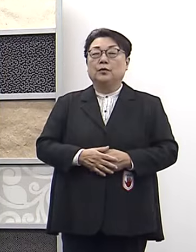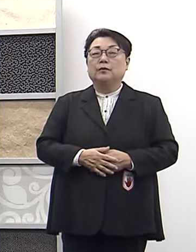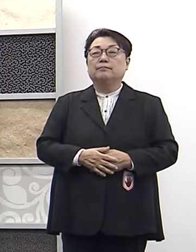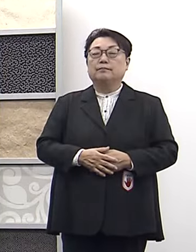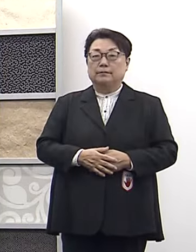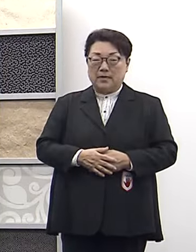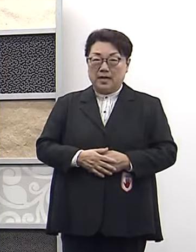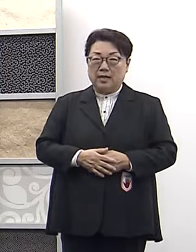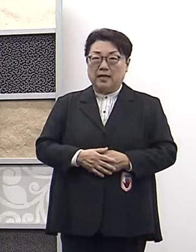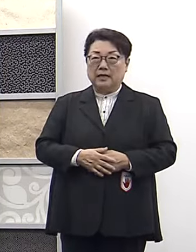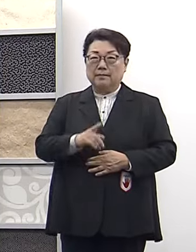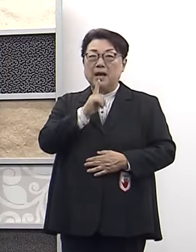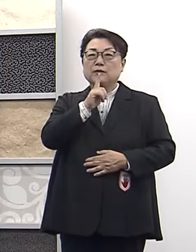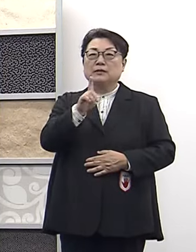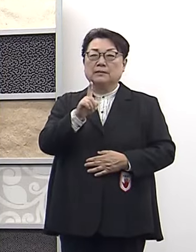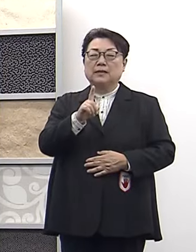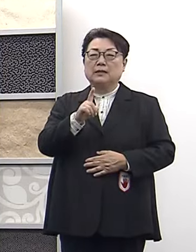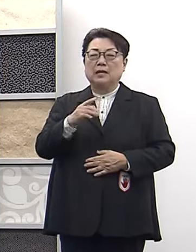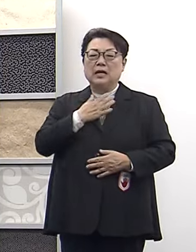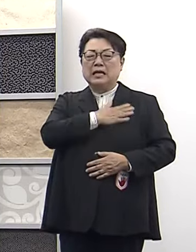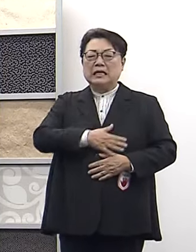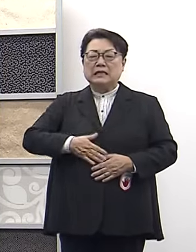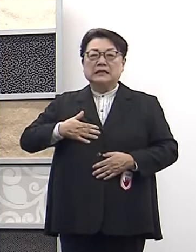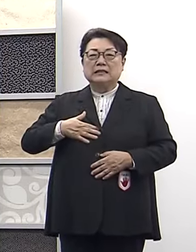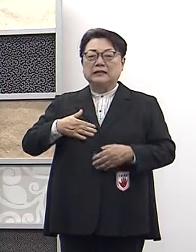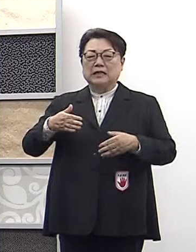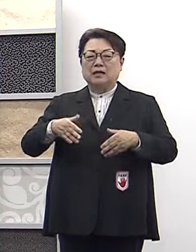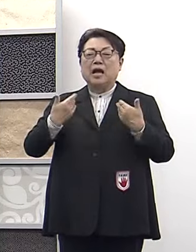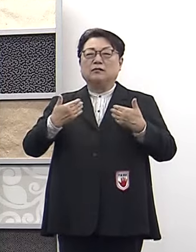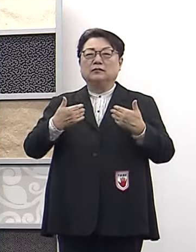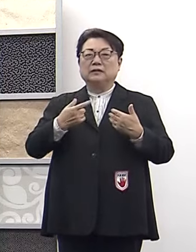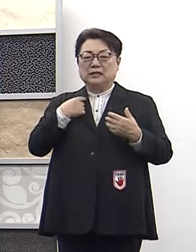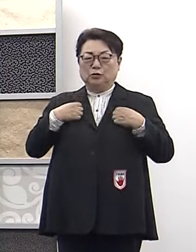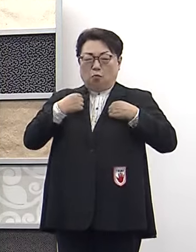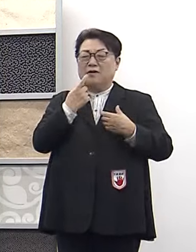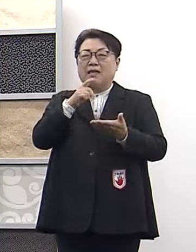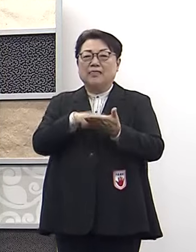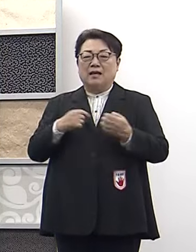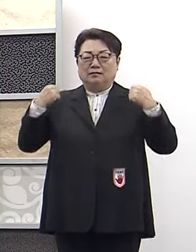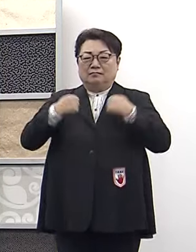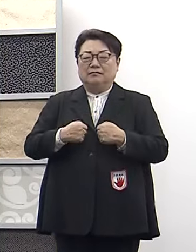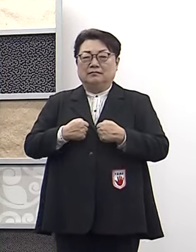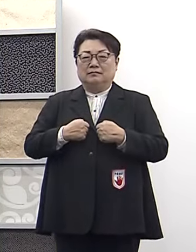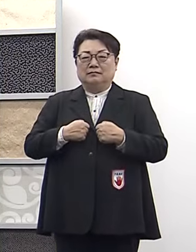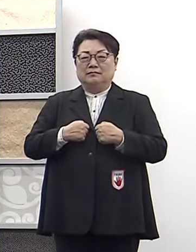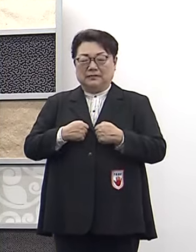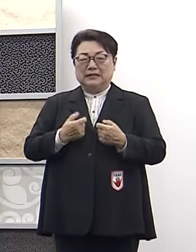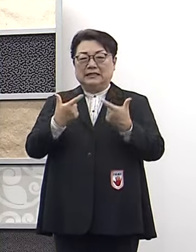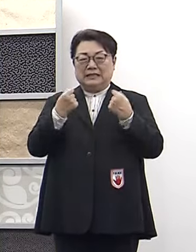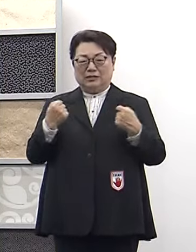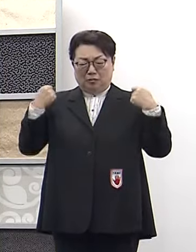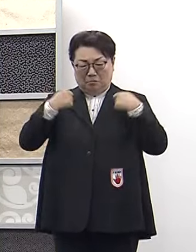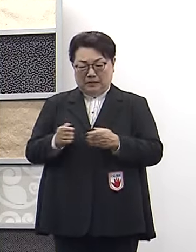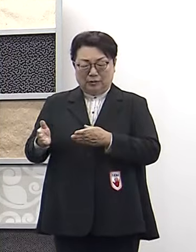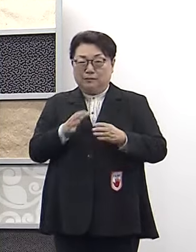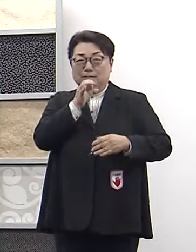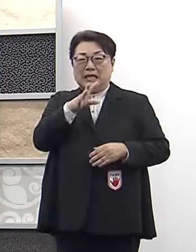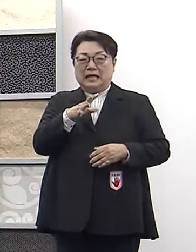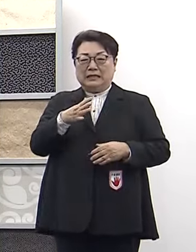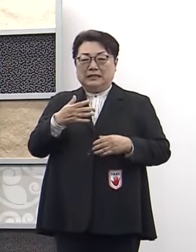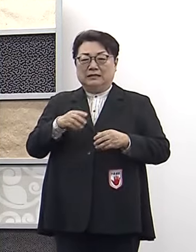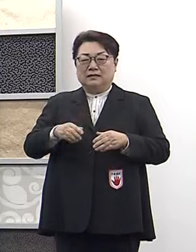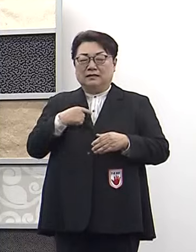われているその、軽装登山ですとか、まあ、ある意味こう危険な対応でのそのまあ、リスクが高い対応での、